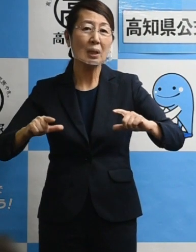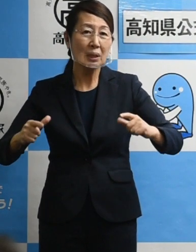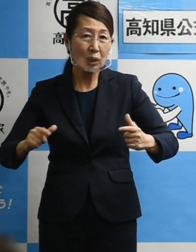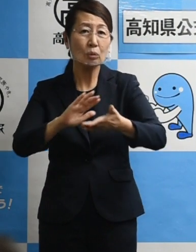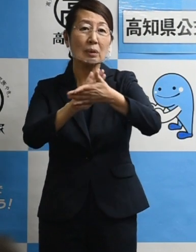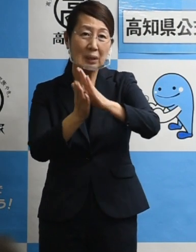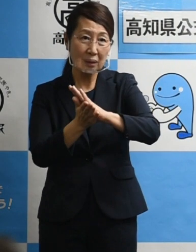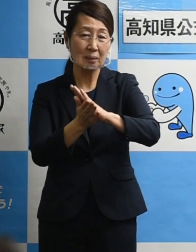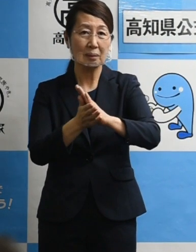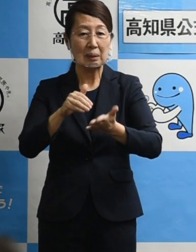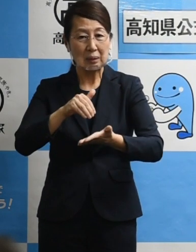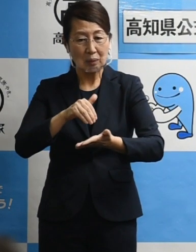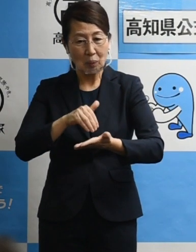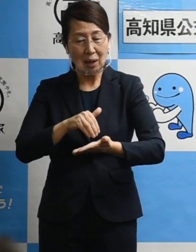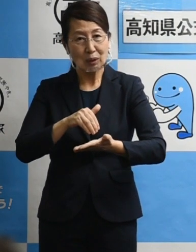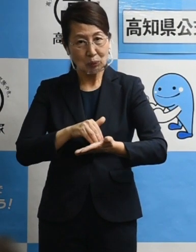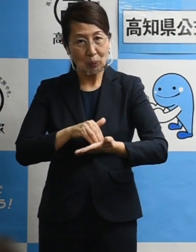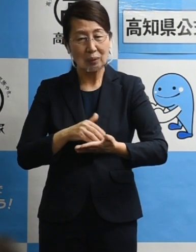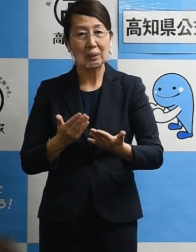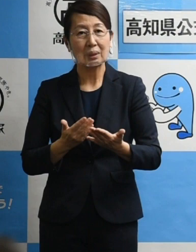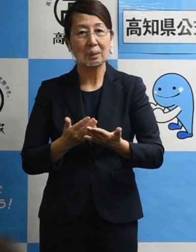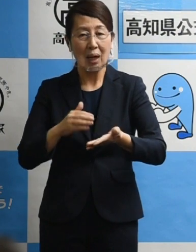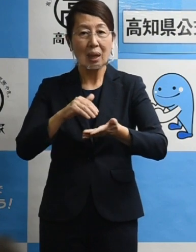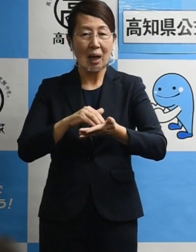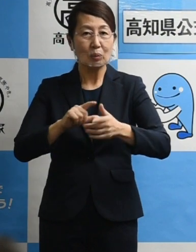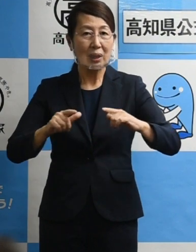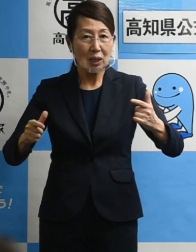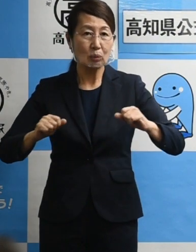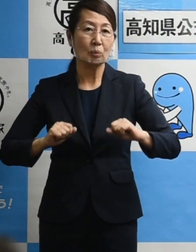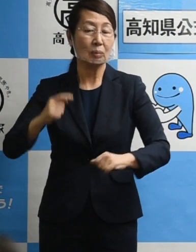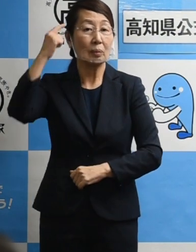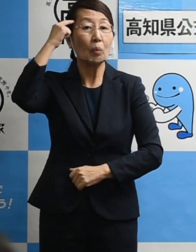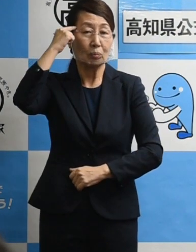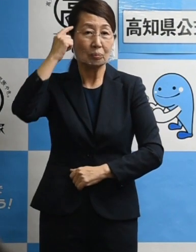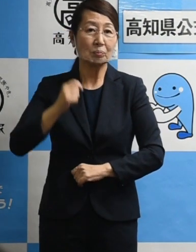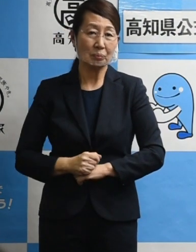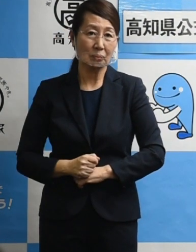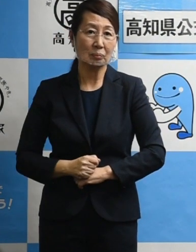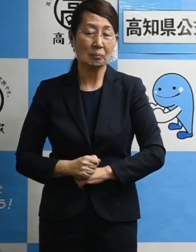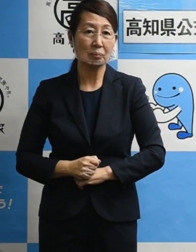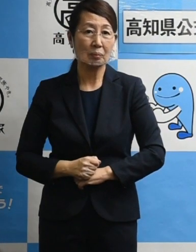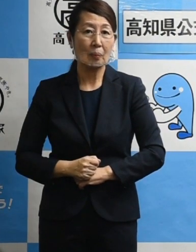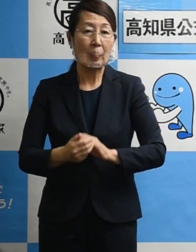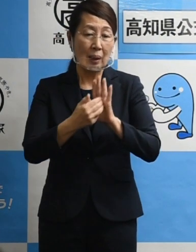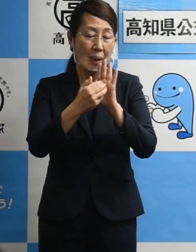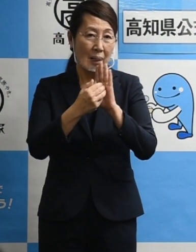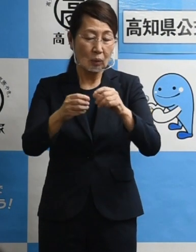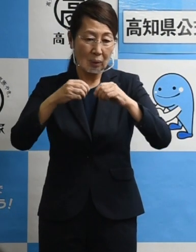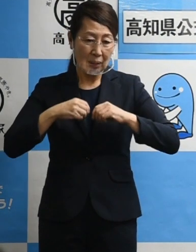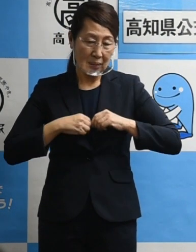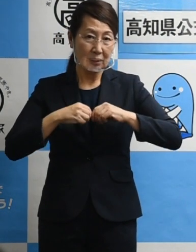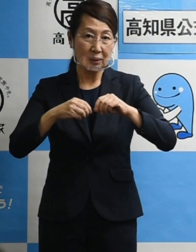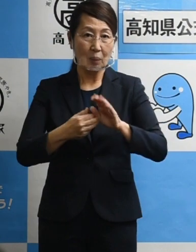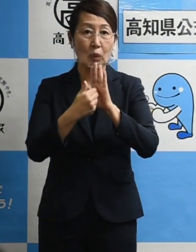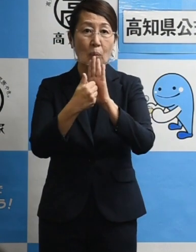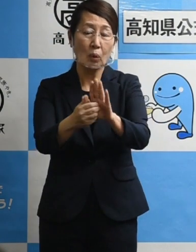その意味で会食に関します自制も含めまして、どうか基本的な感染拡大防止策の徹底という点につ